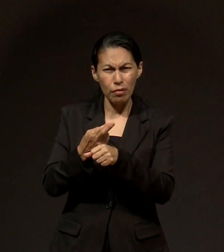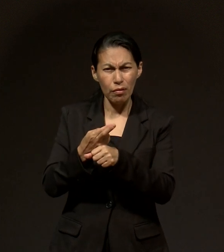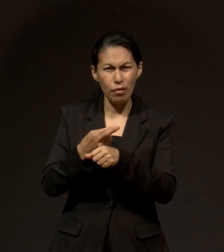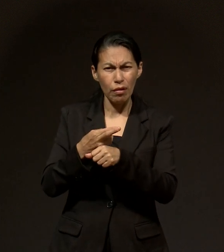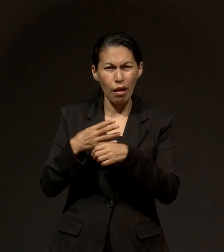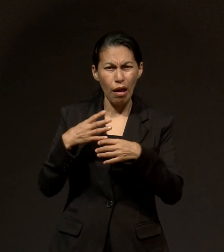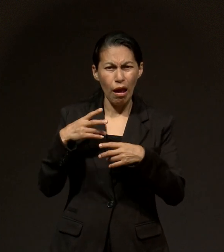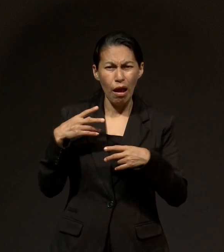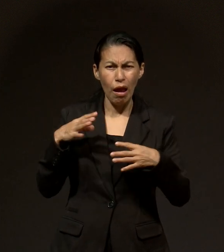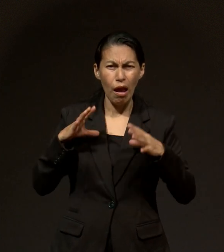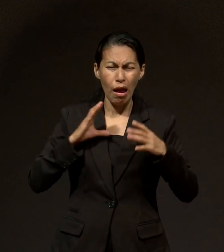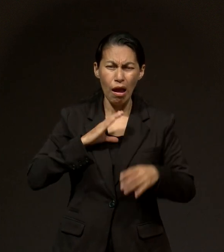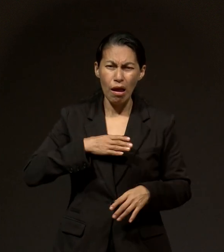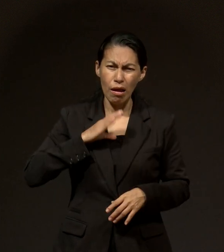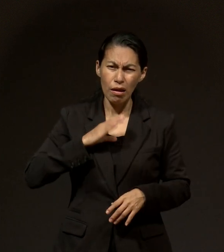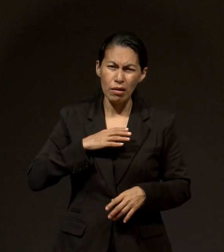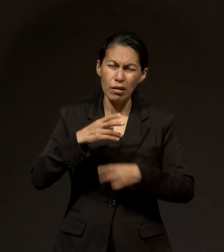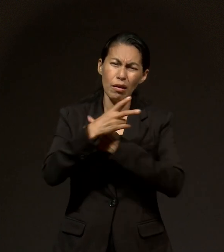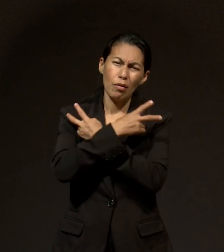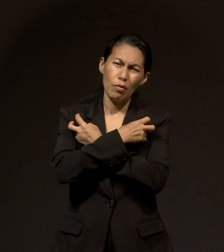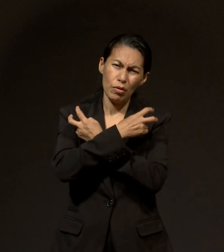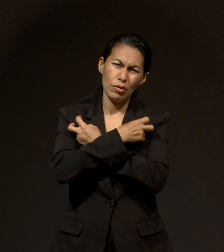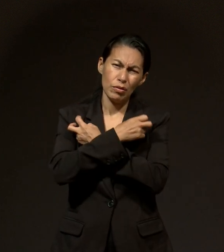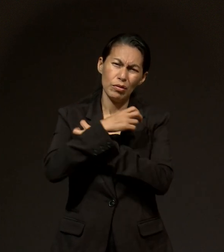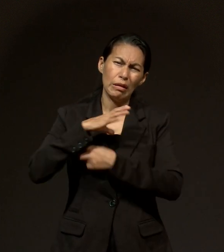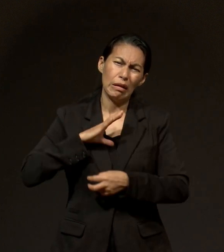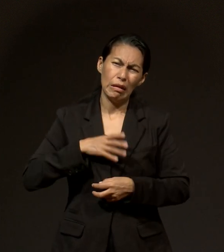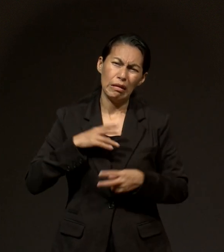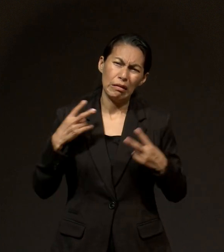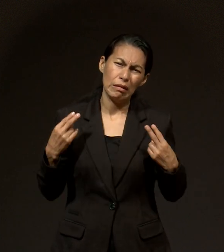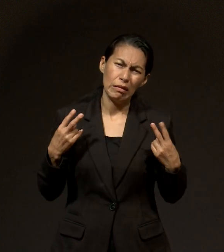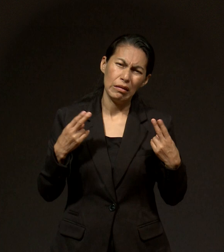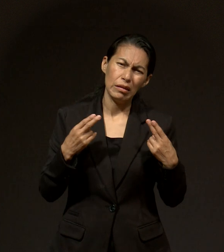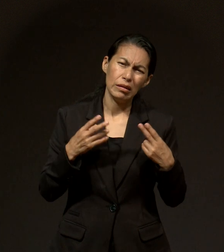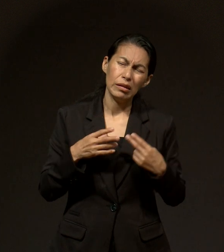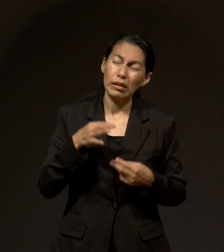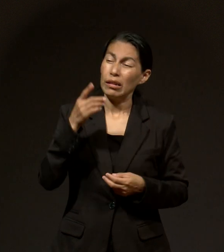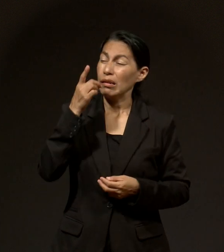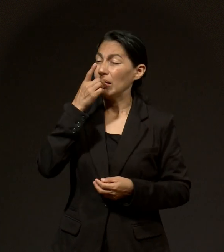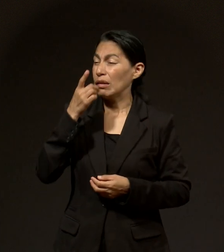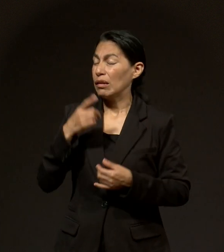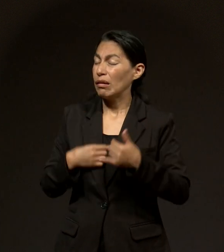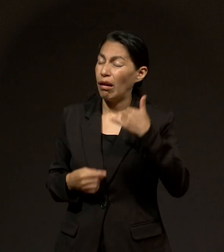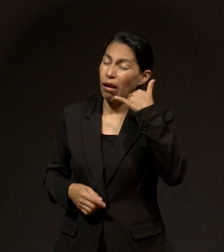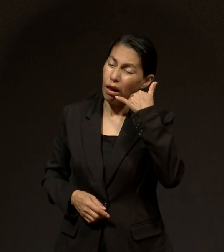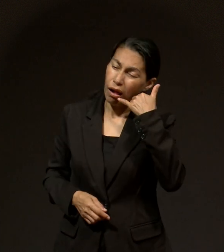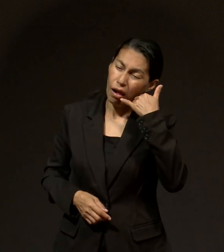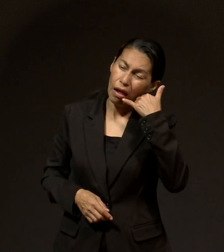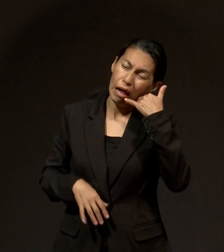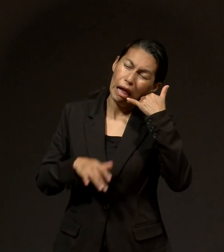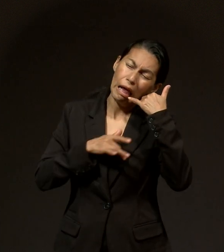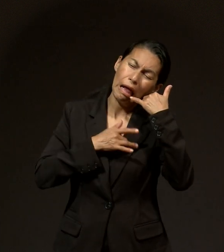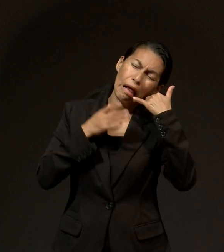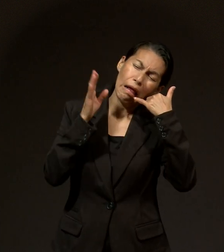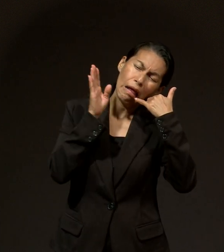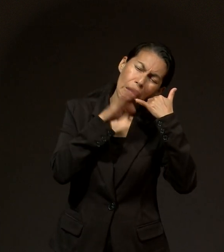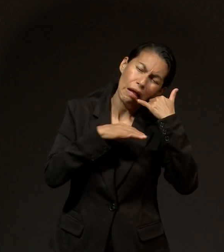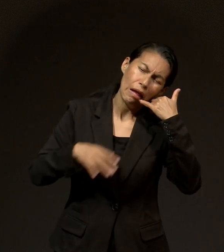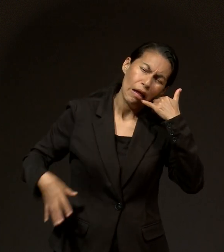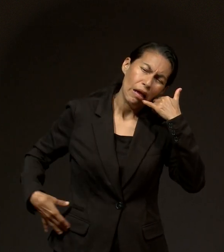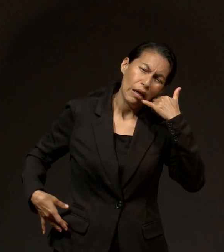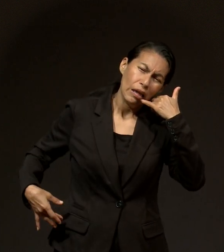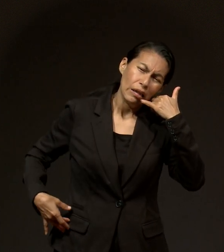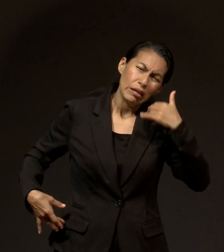diagnosticó Cáncer en los huesos Y él me habló Para comunicarme Que no pasó Bien la noche Por los dolores Que se